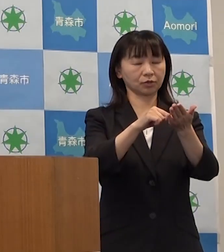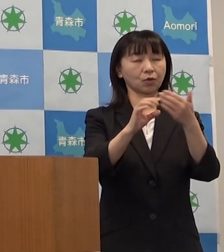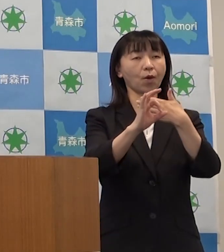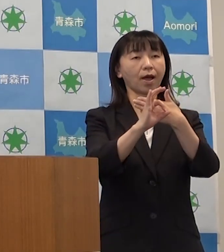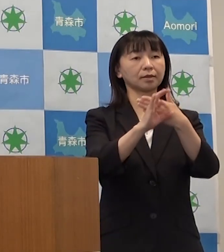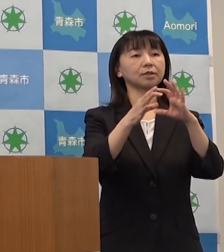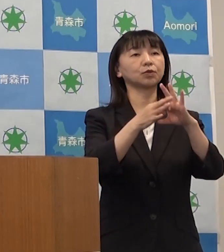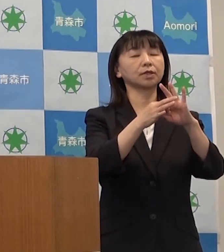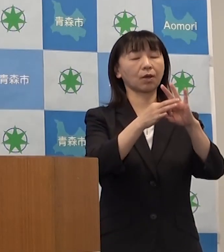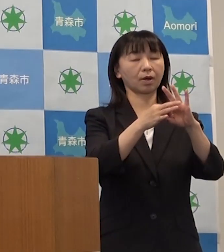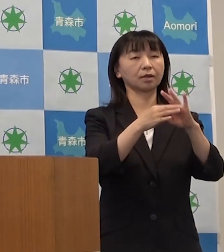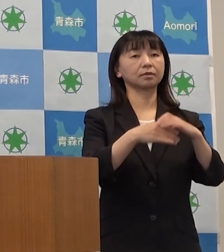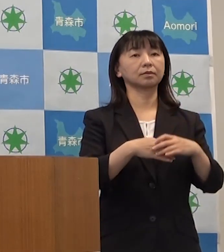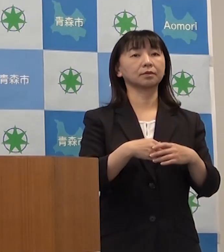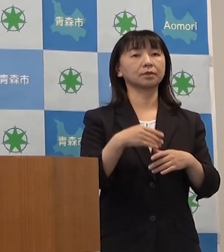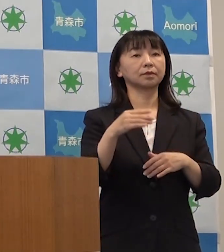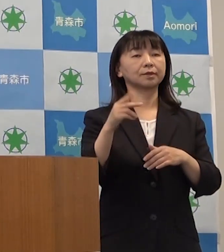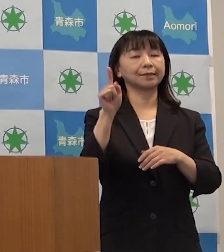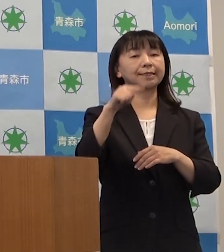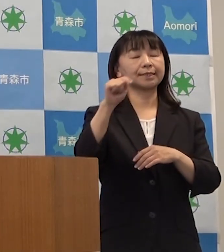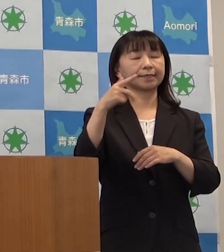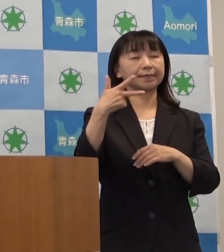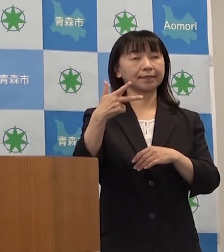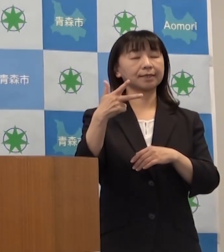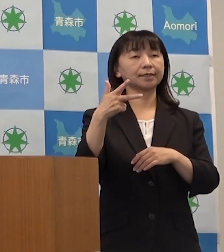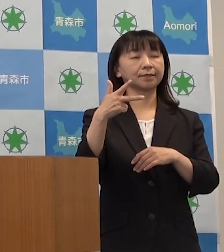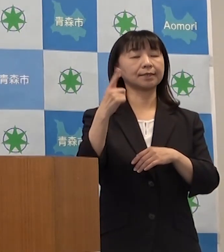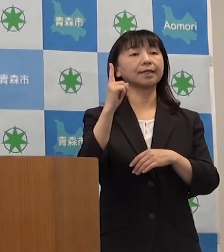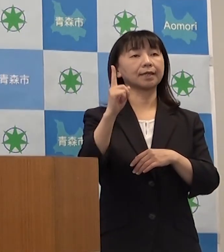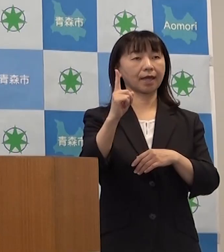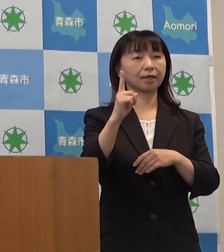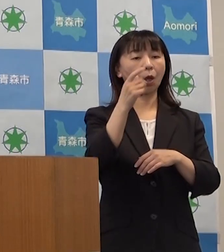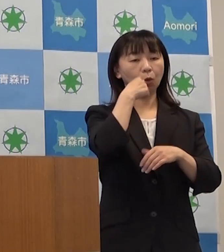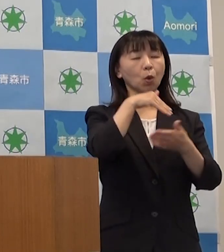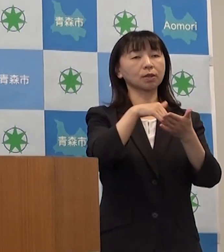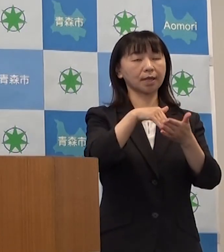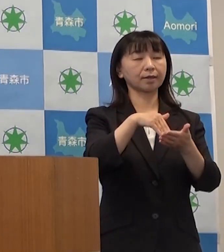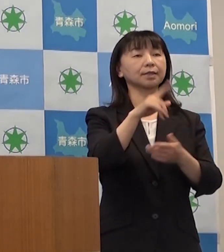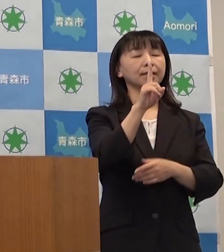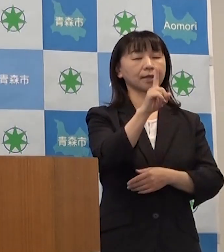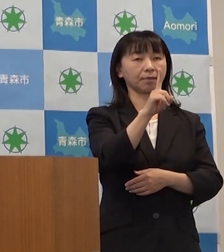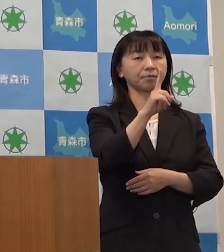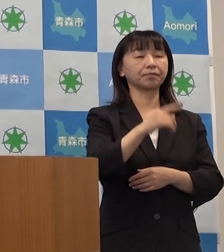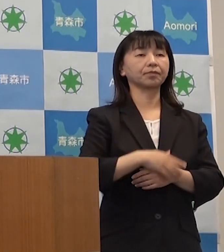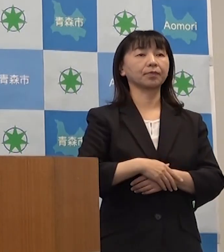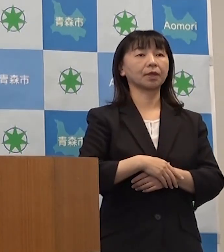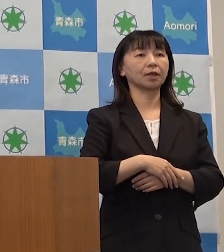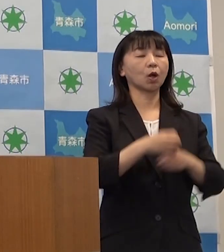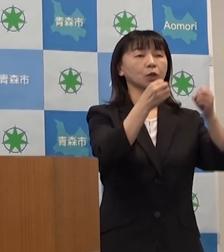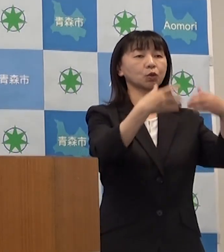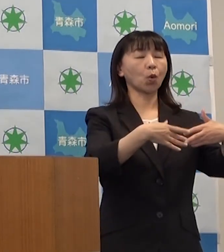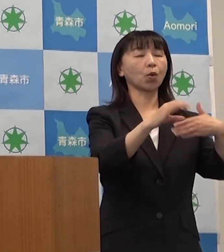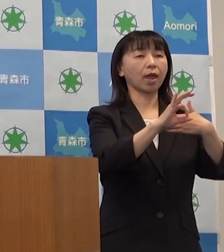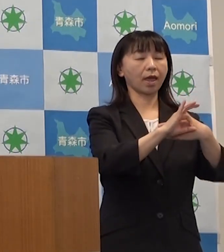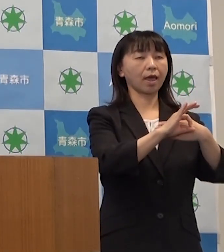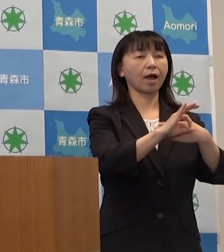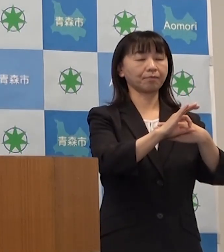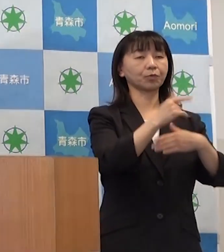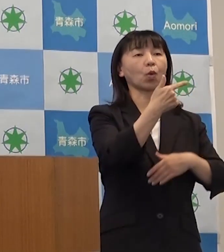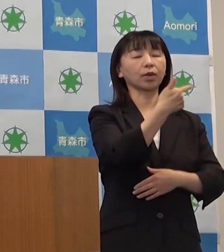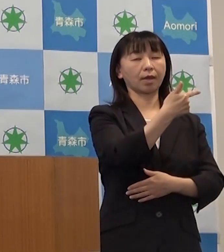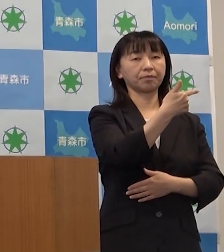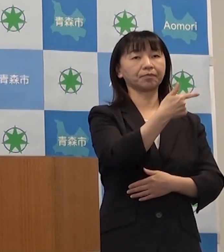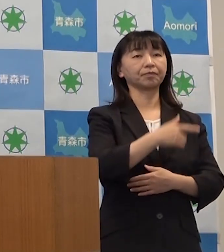件につきましては人事案1件、予算案1件、条例案6